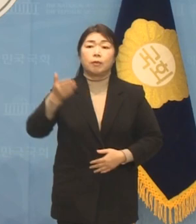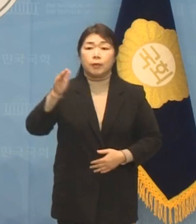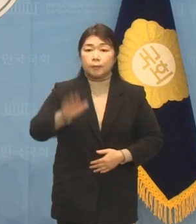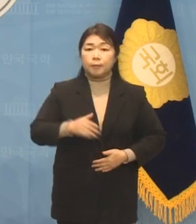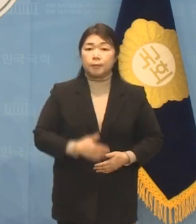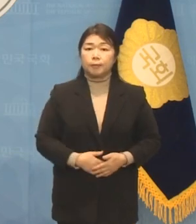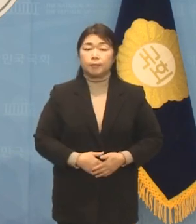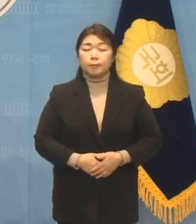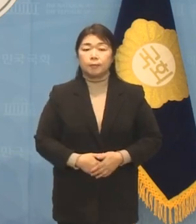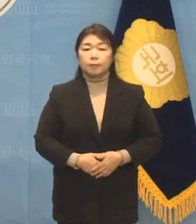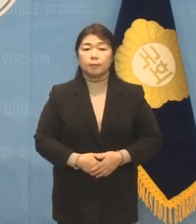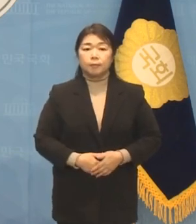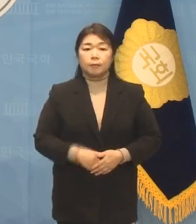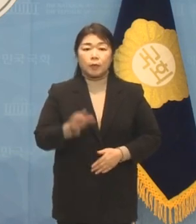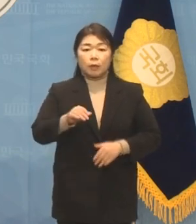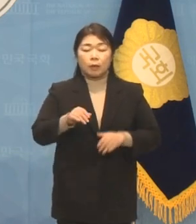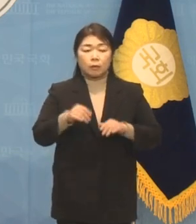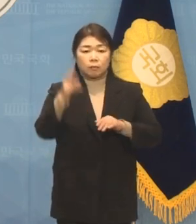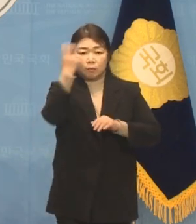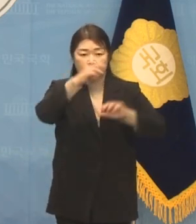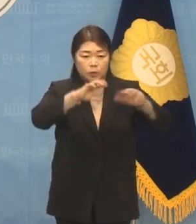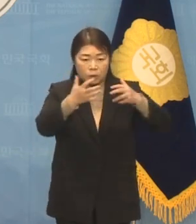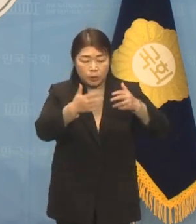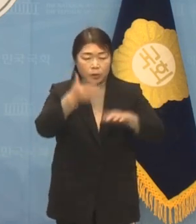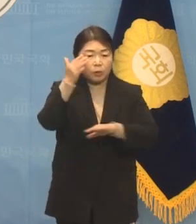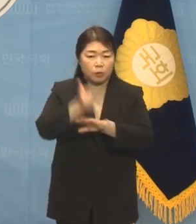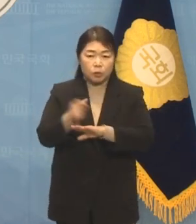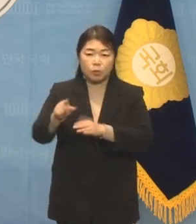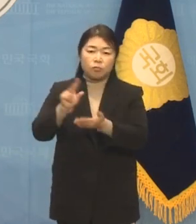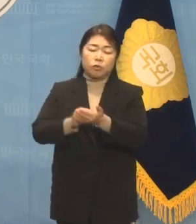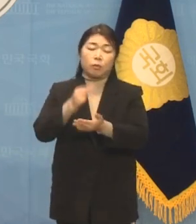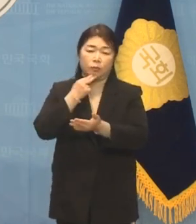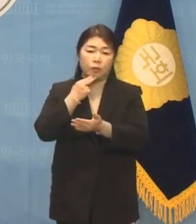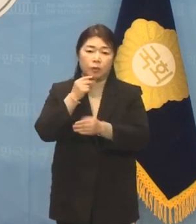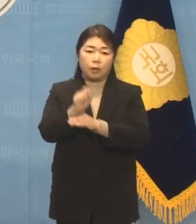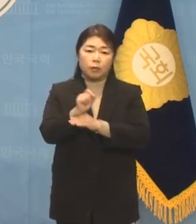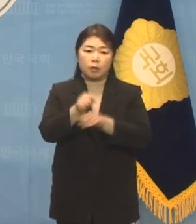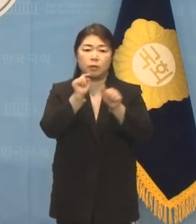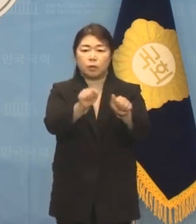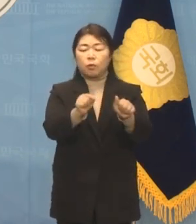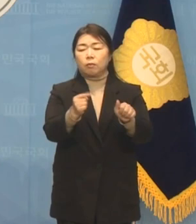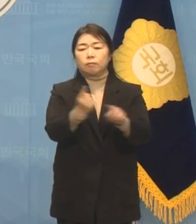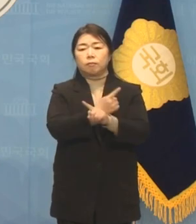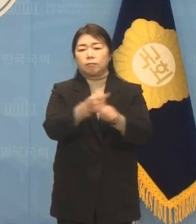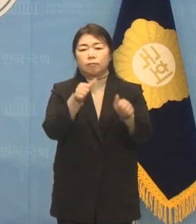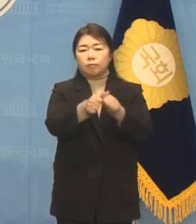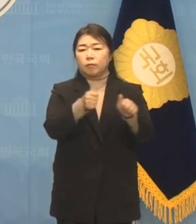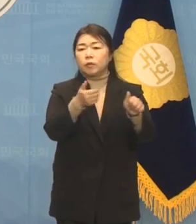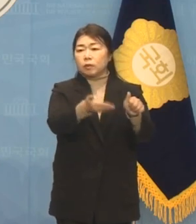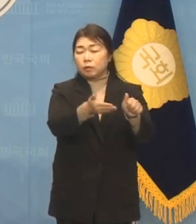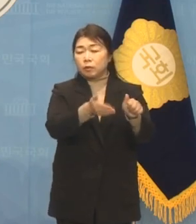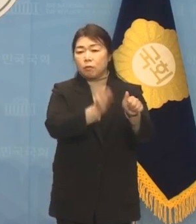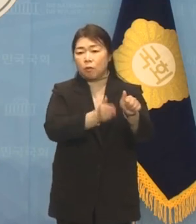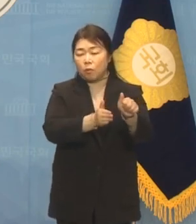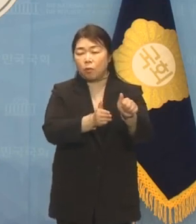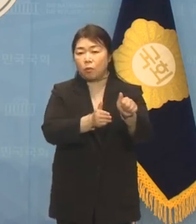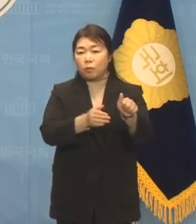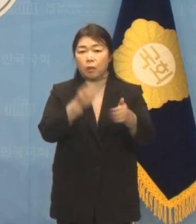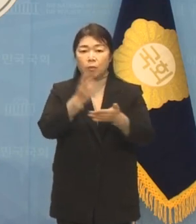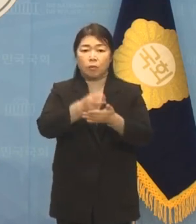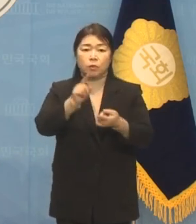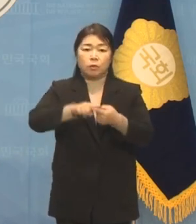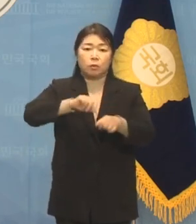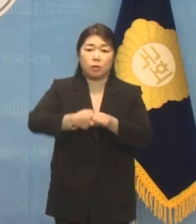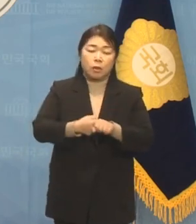합니다. 방심의 심의 결정은 문제없음 행정지도 단계인 의견 제시와 권고, 법정